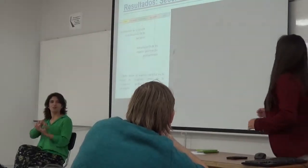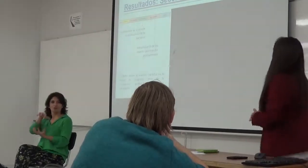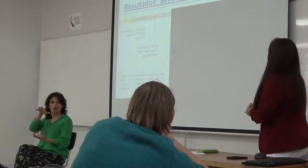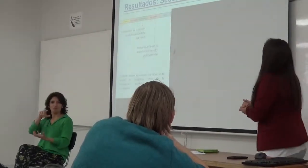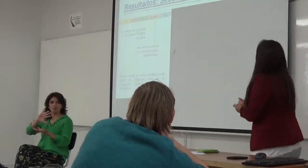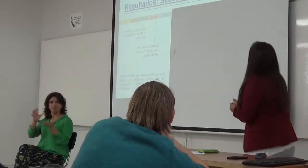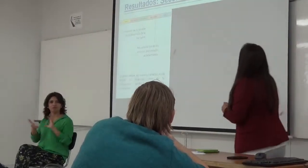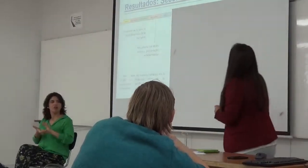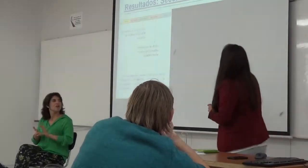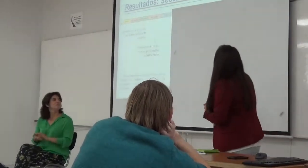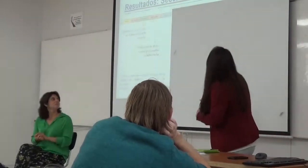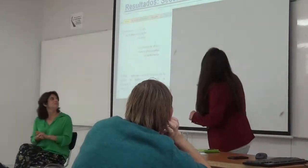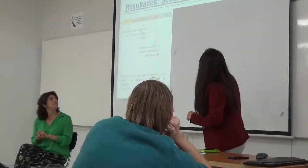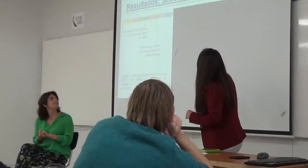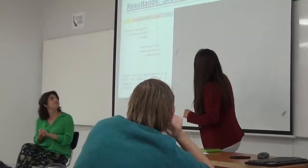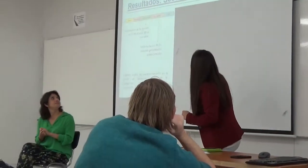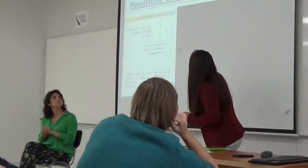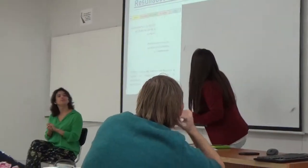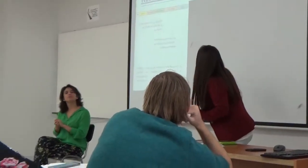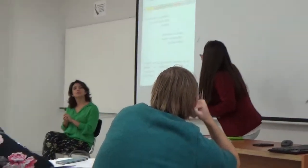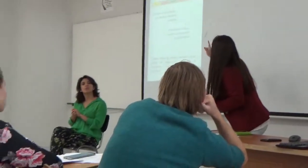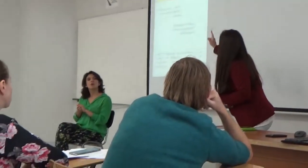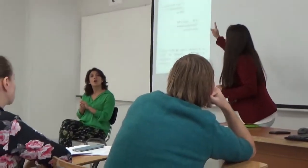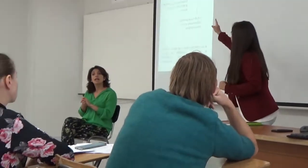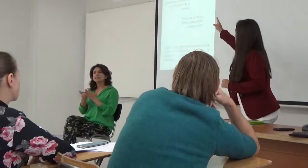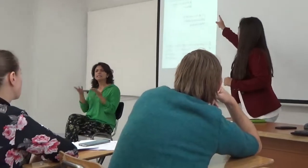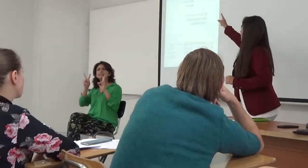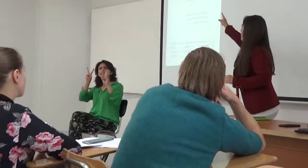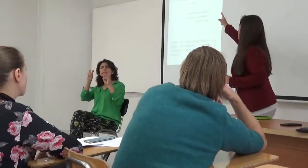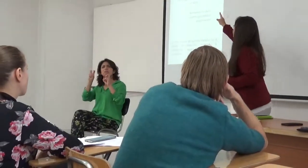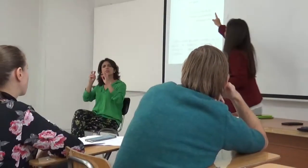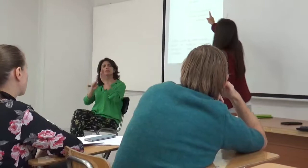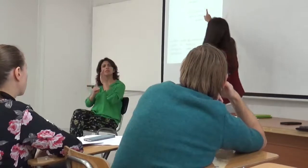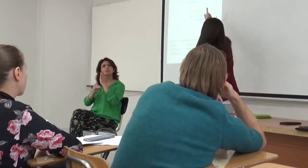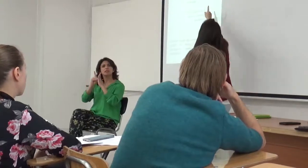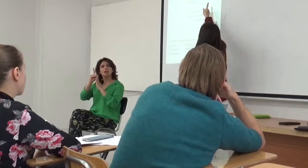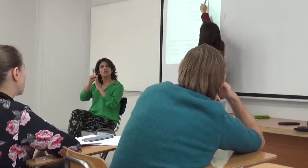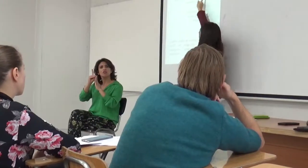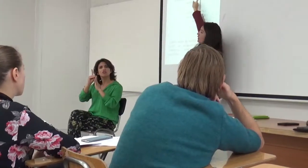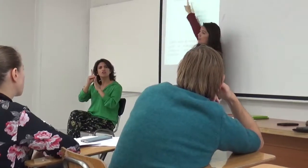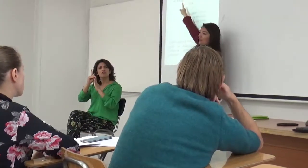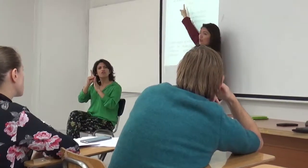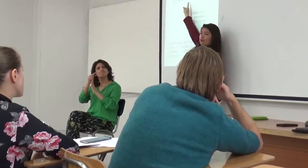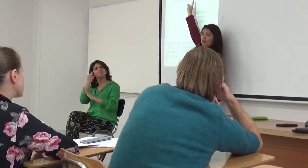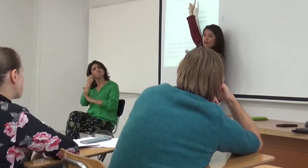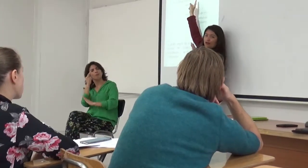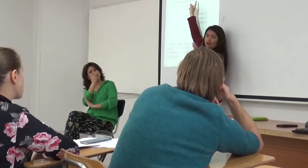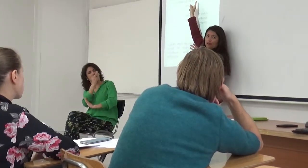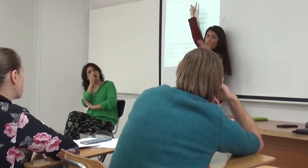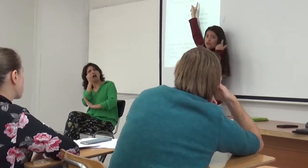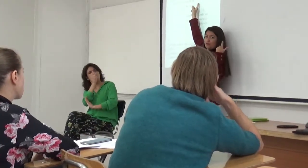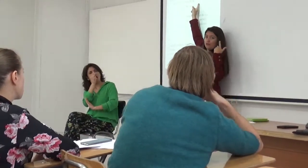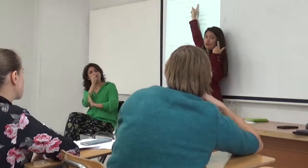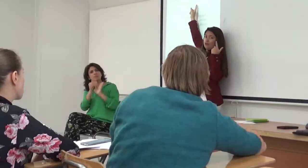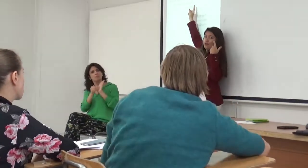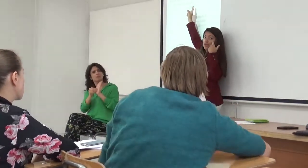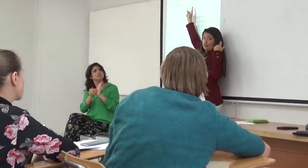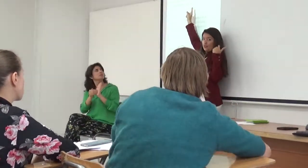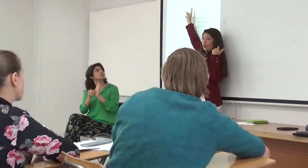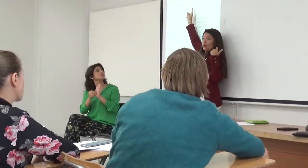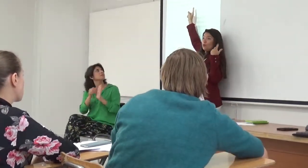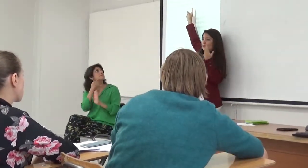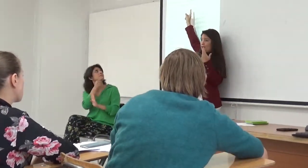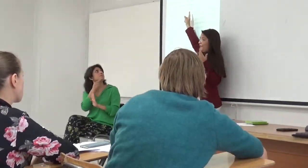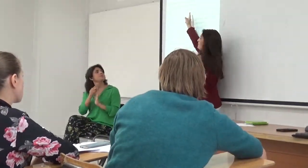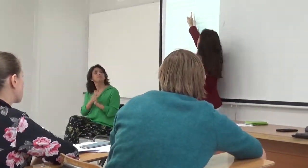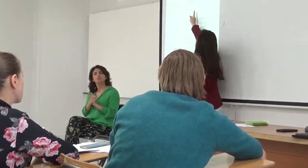Aquí, sobre las secciones de desarrollo, podemos dar cuenta de esta presencia que la diapositiva